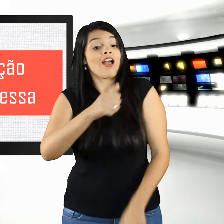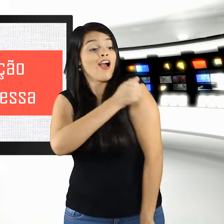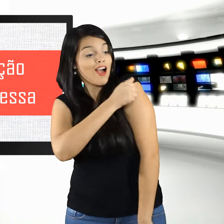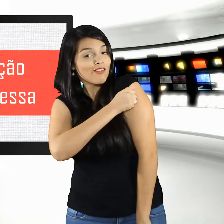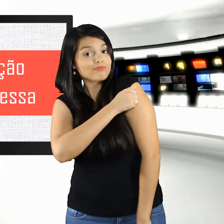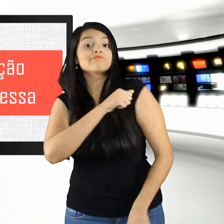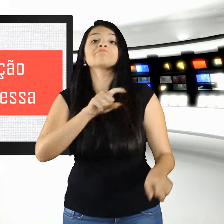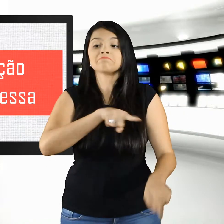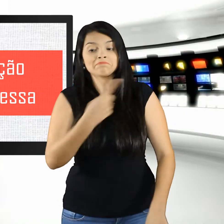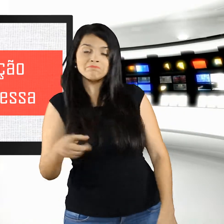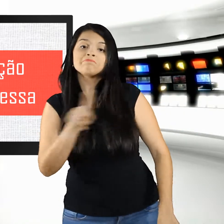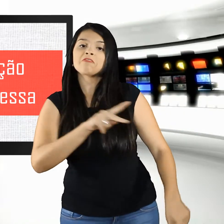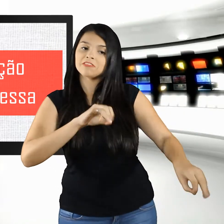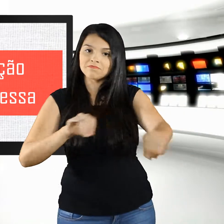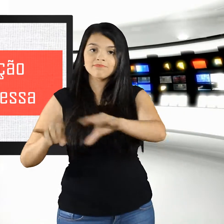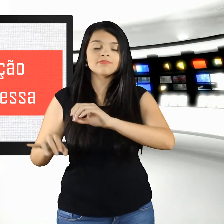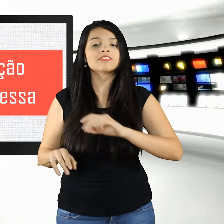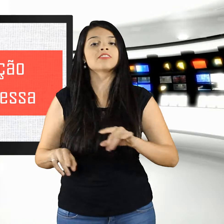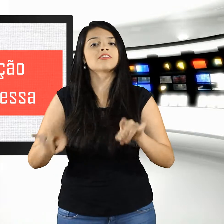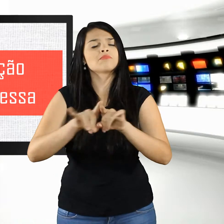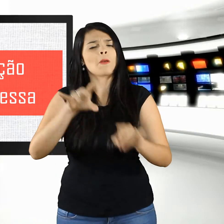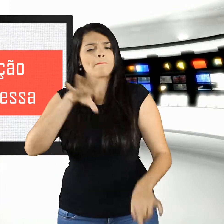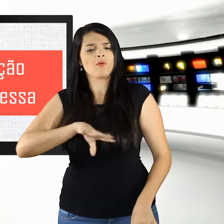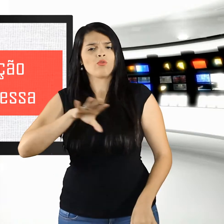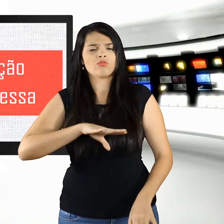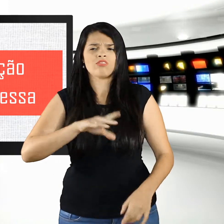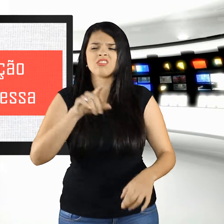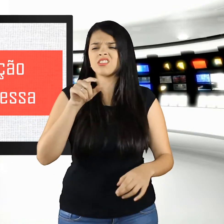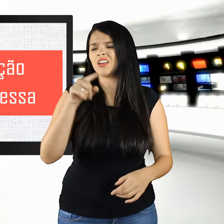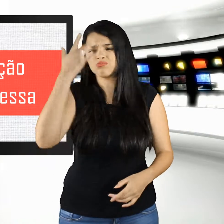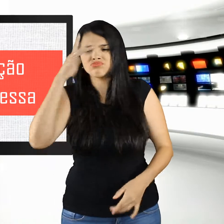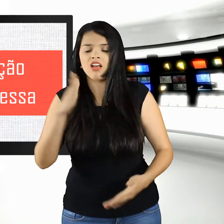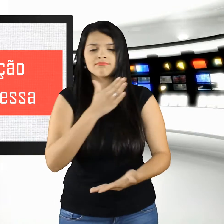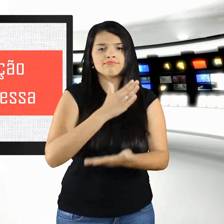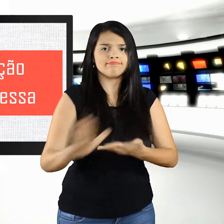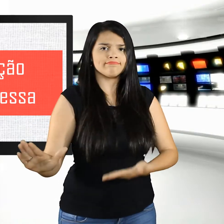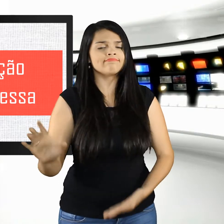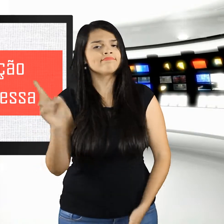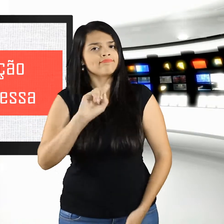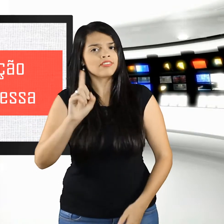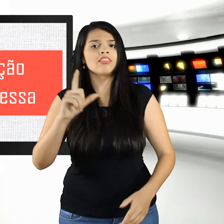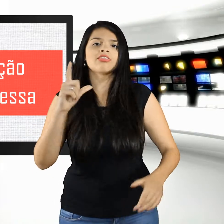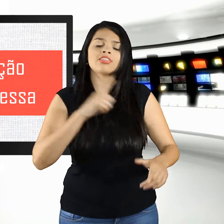o reconhecimento de que o português não pode ser o fator de exclusão de surdos, determinando a organização de provas de